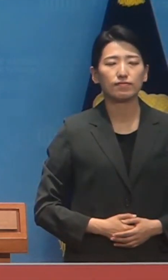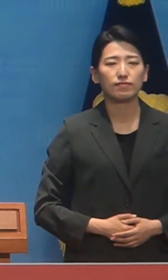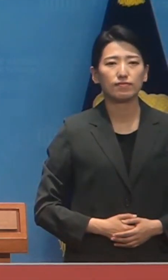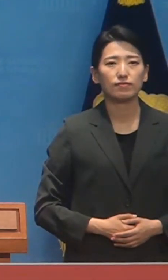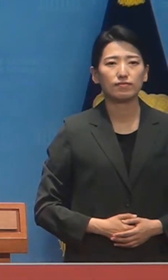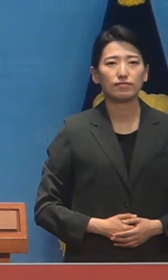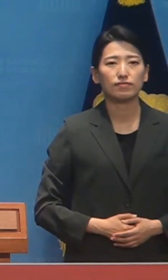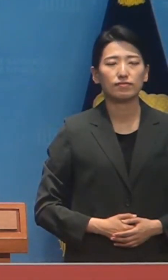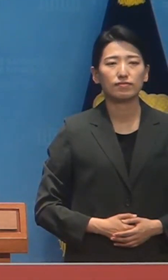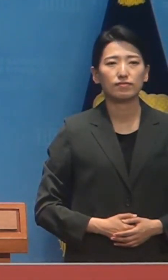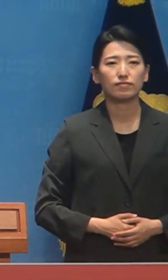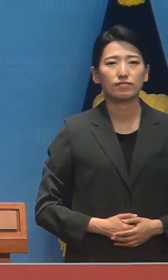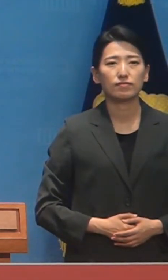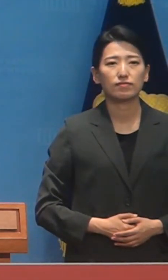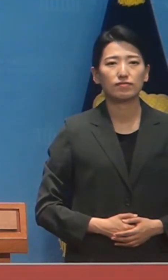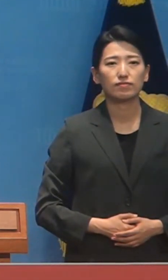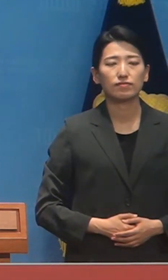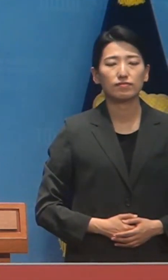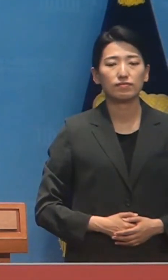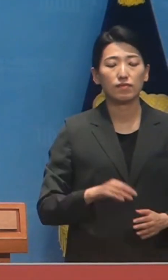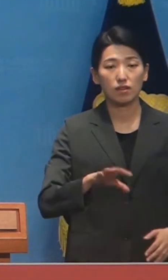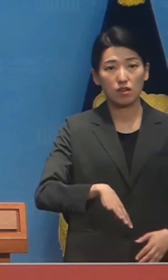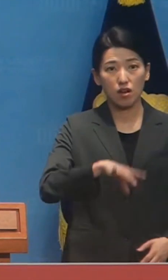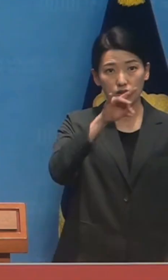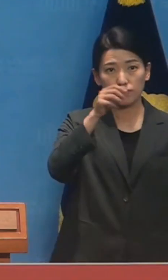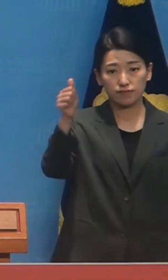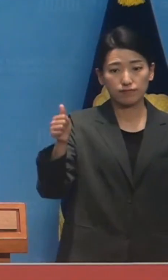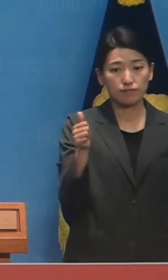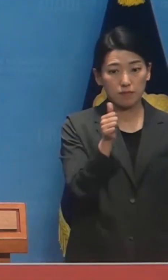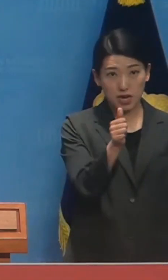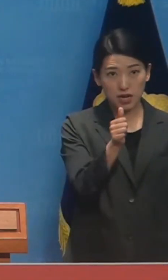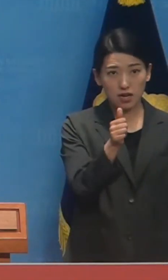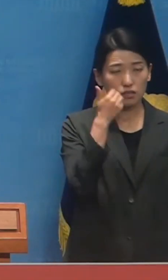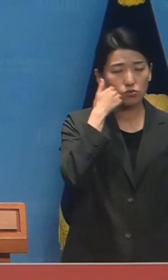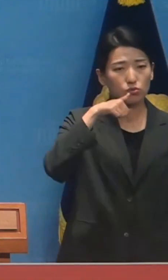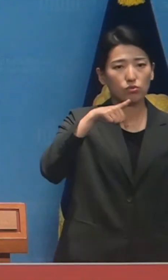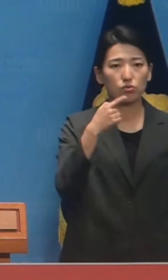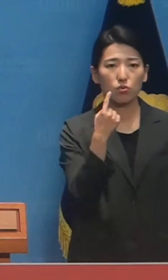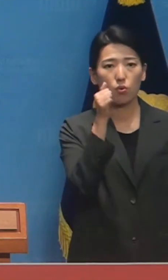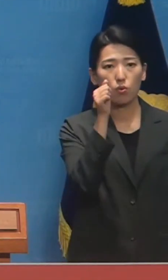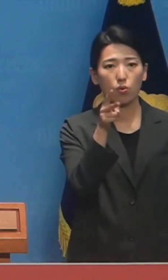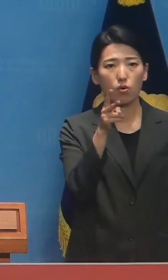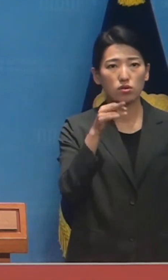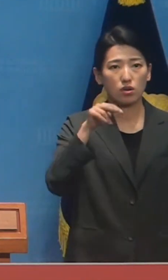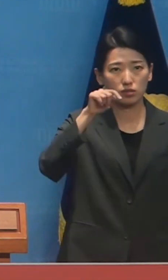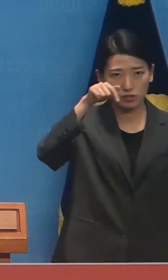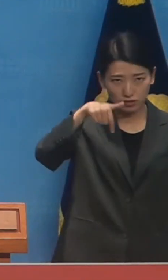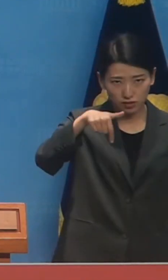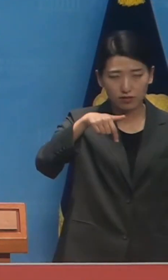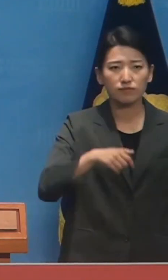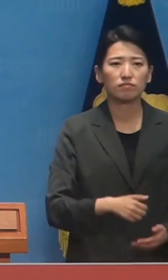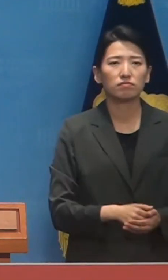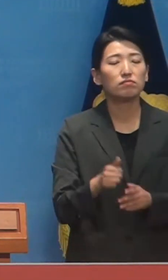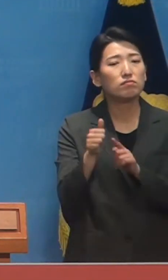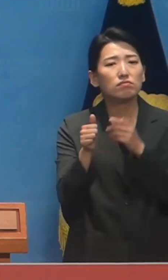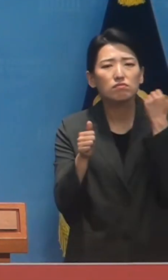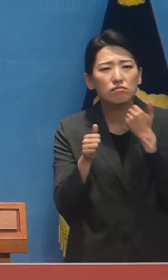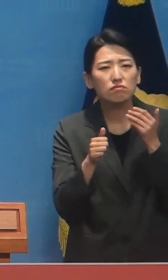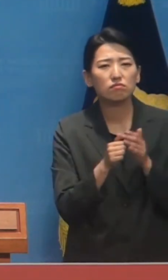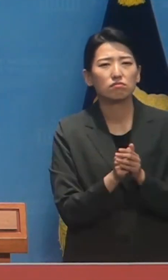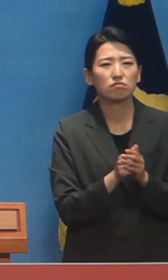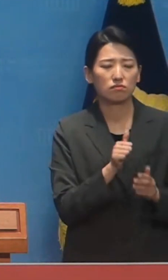먼저 발언해 주실 분은 고형석 대표님, 동성애 반대